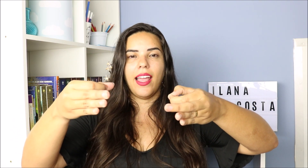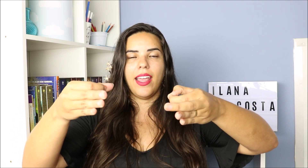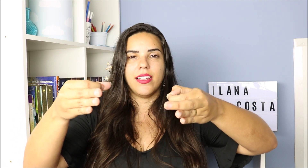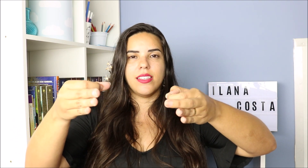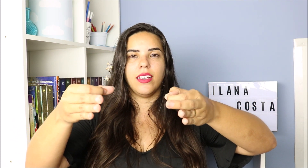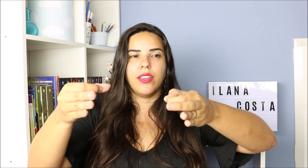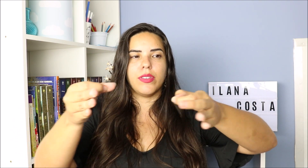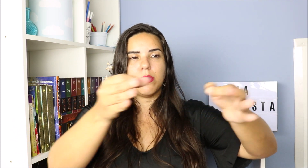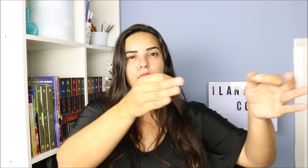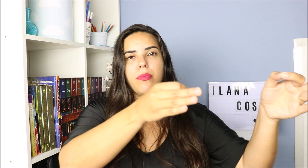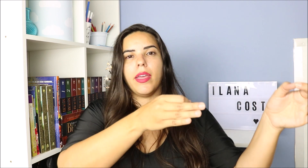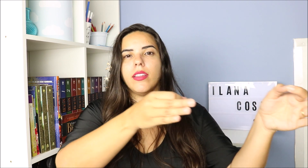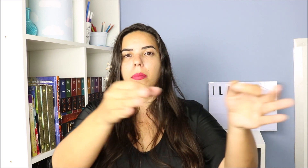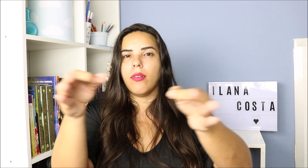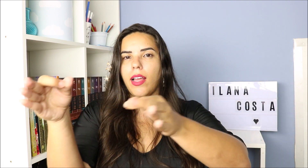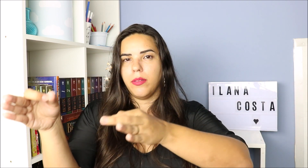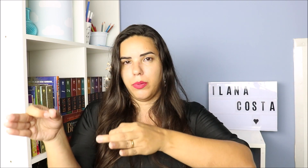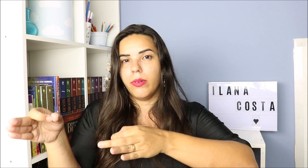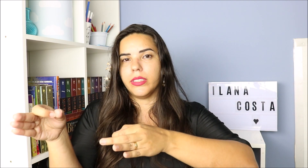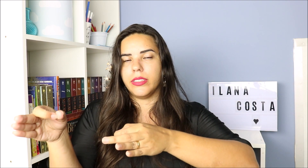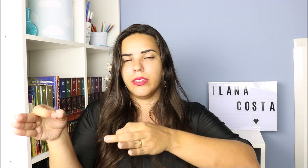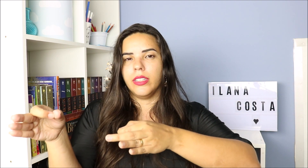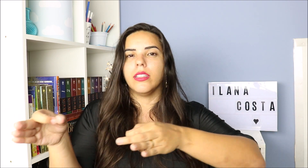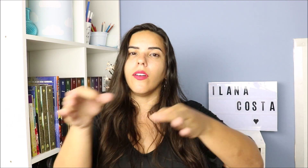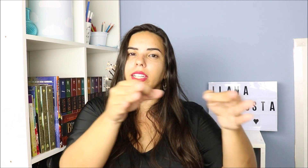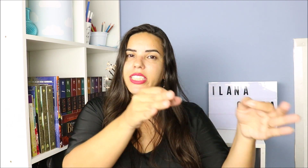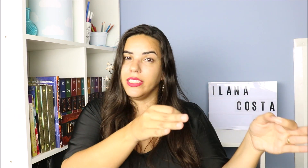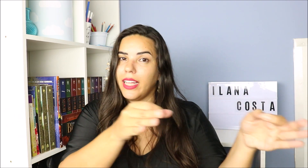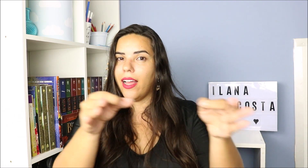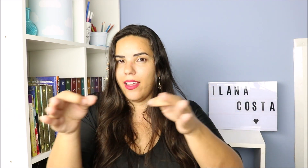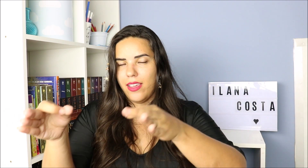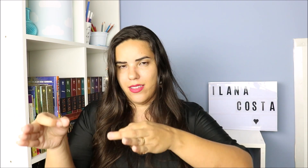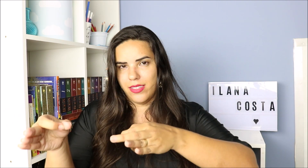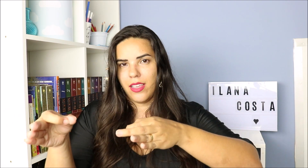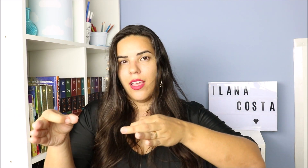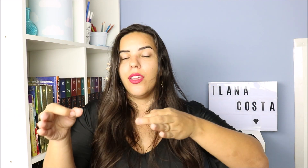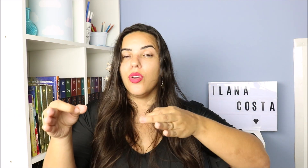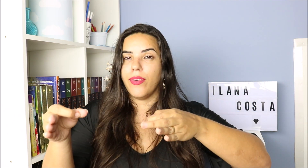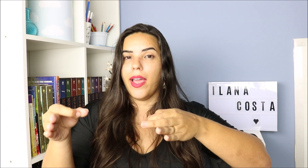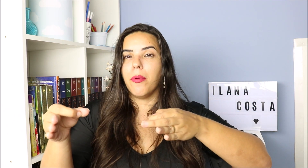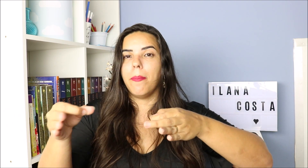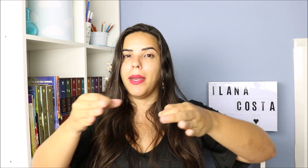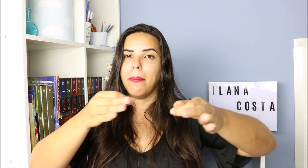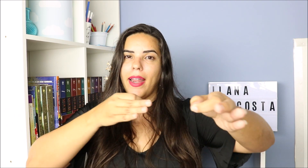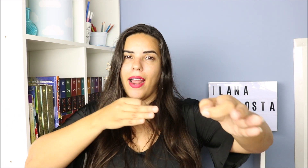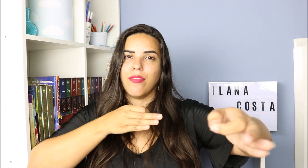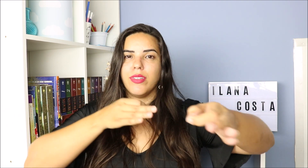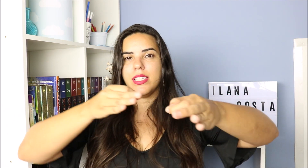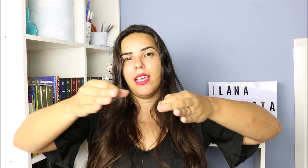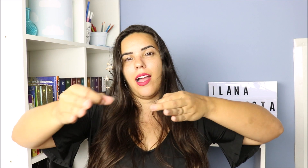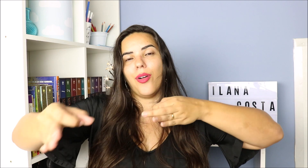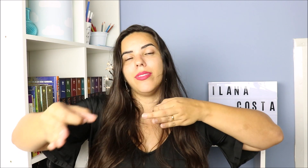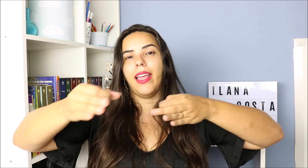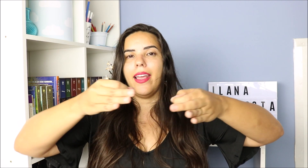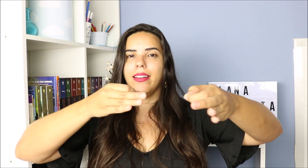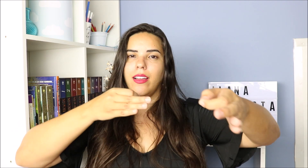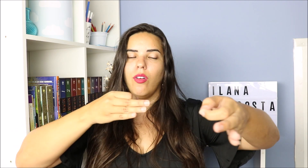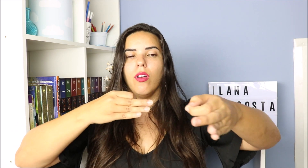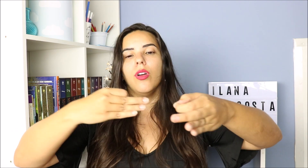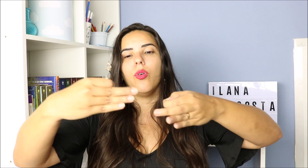é esse daqui, você movimenta para um lado e para o outro. Então, adiantar é esse. E o verbo preparar, você alterna, ó. Um